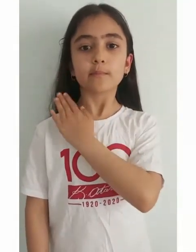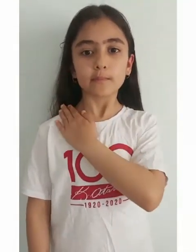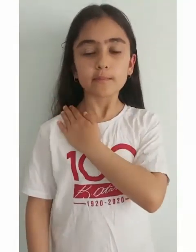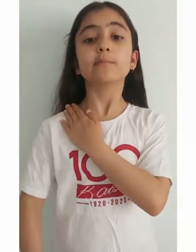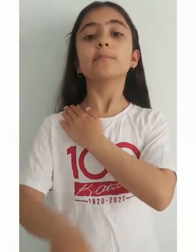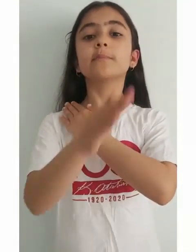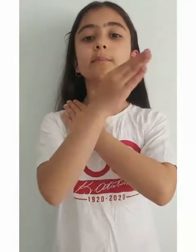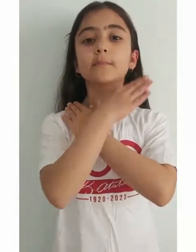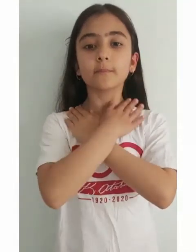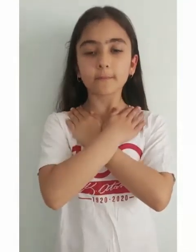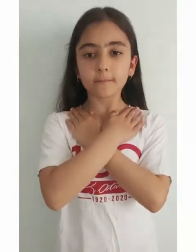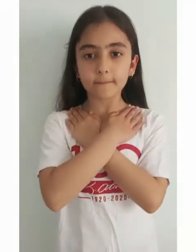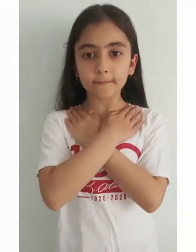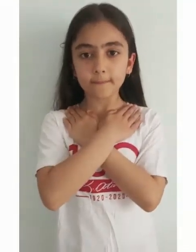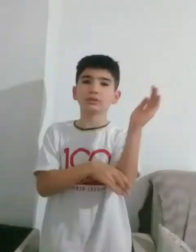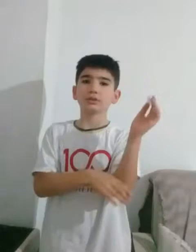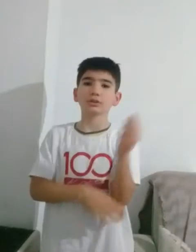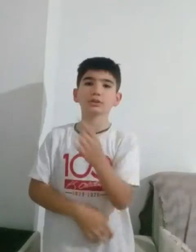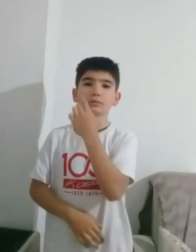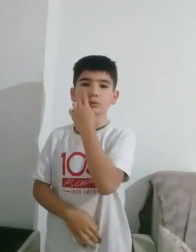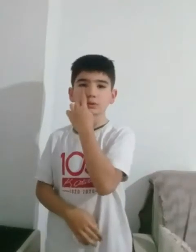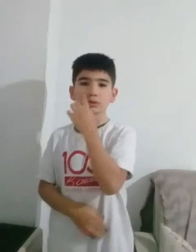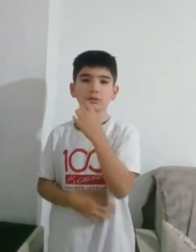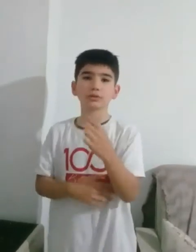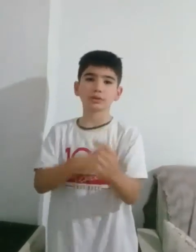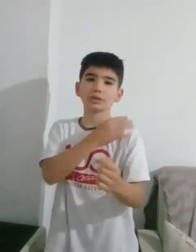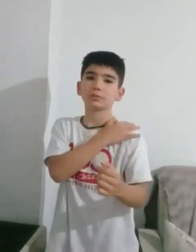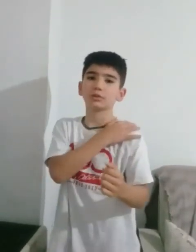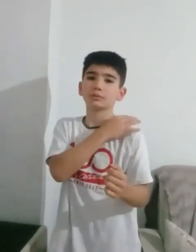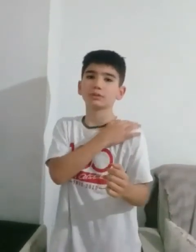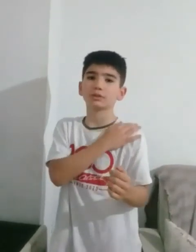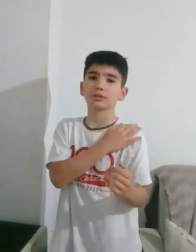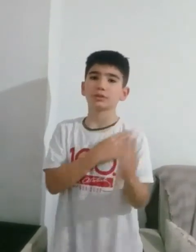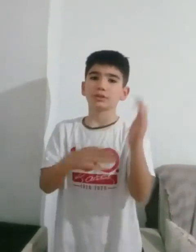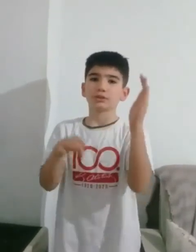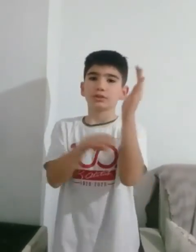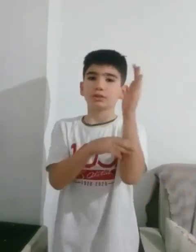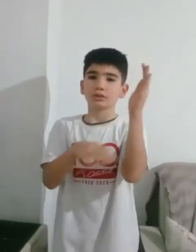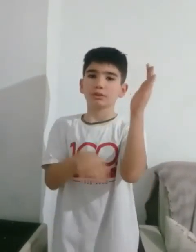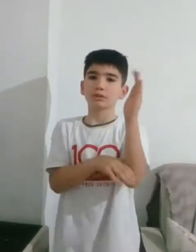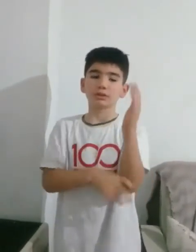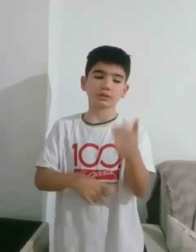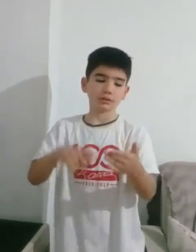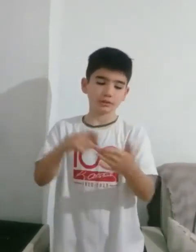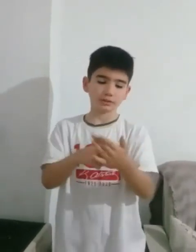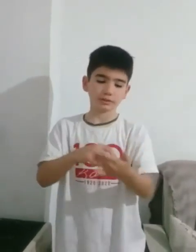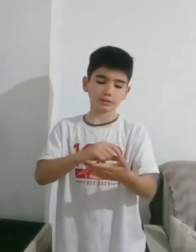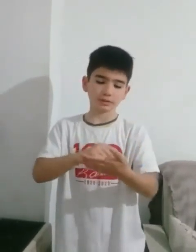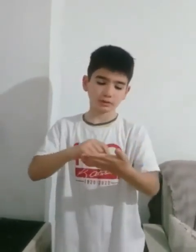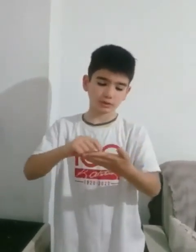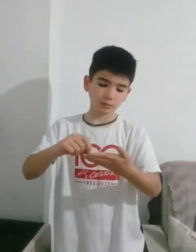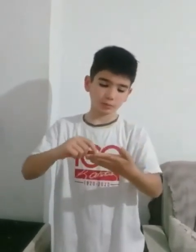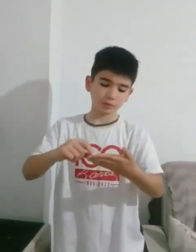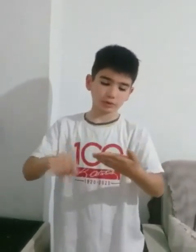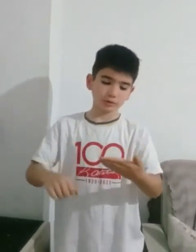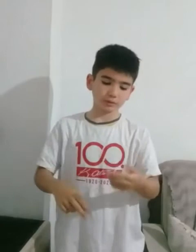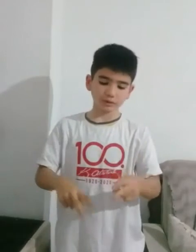bağrıma bastım. Yaşa Mustafa Kemal Paşa yaşa. Adın yazılacak